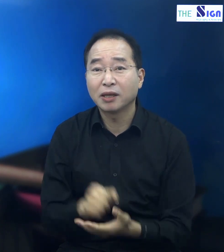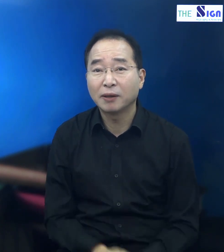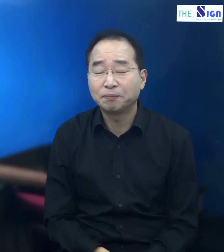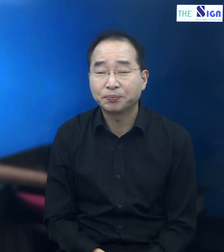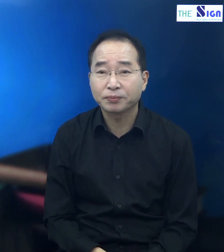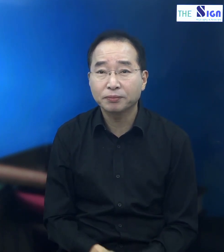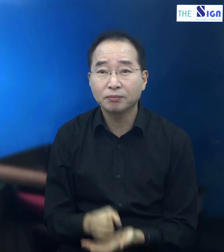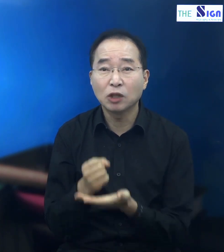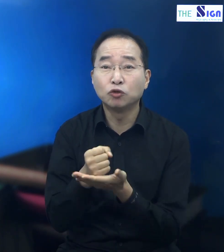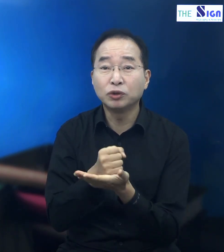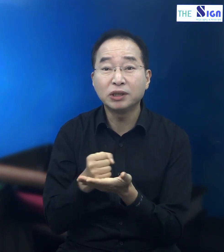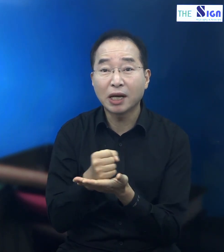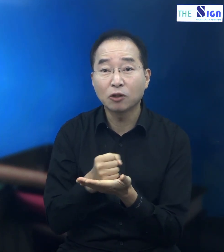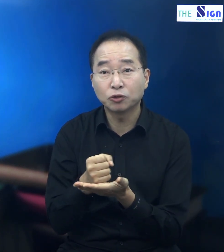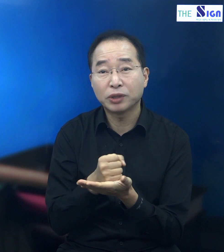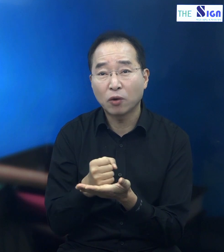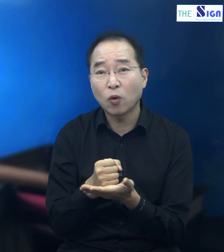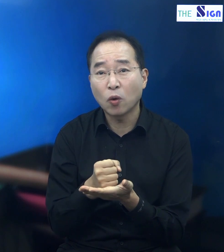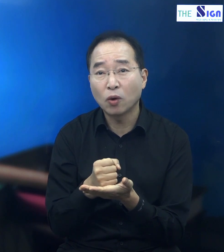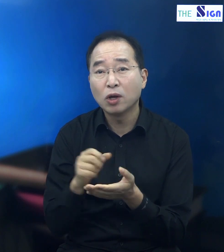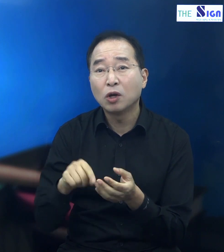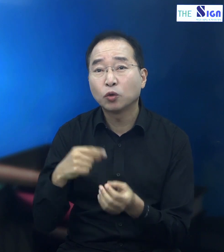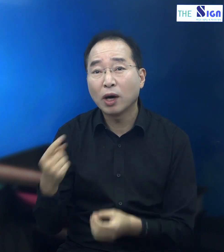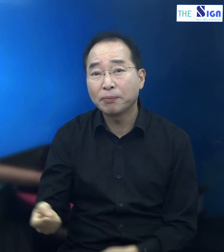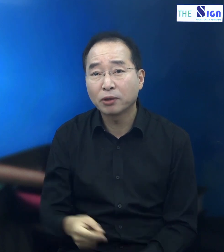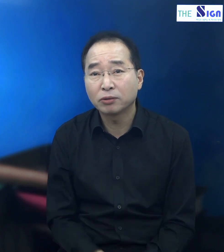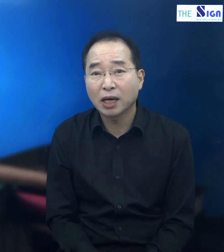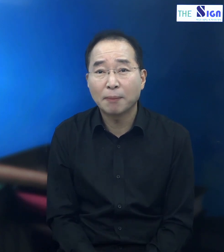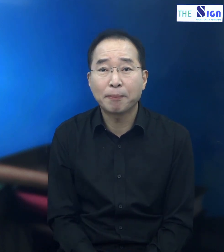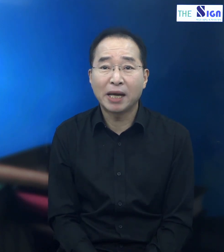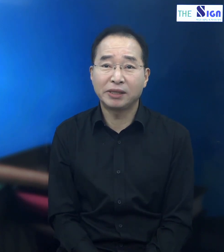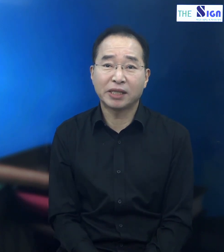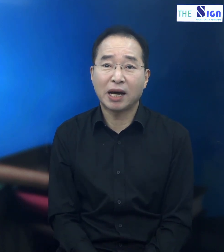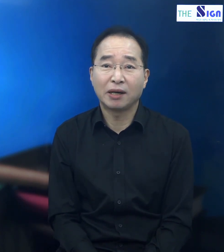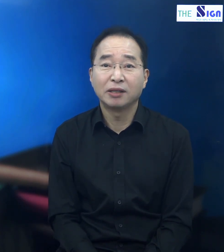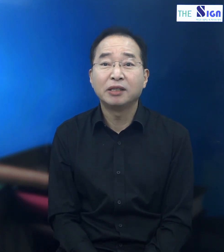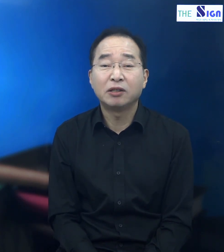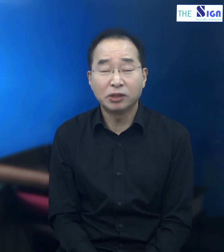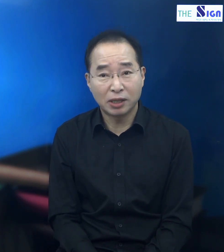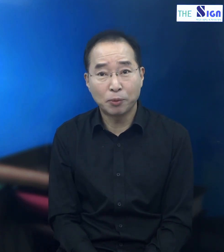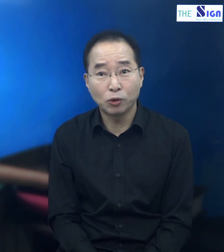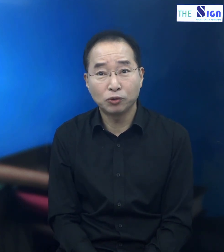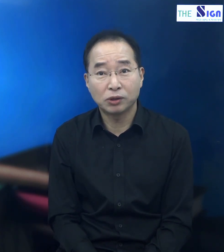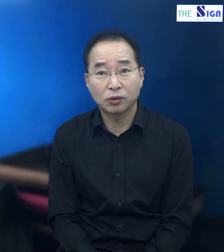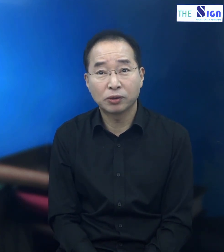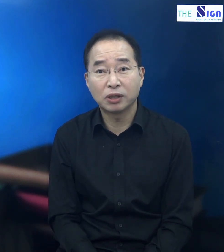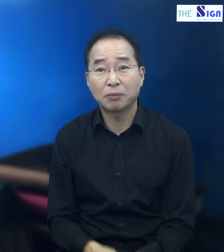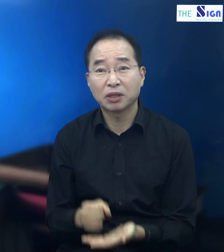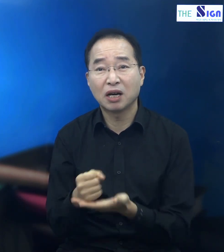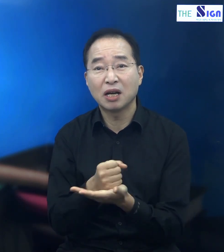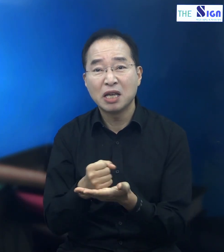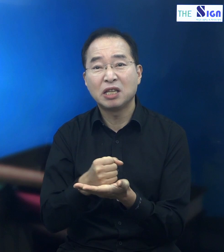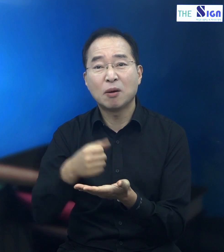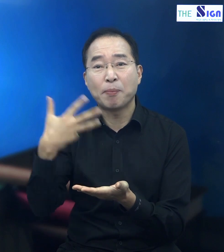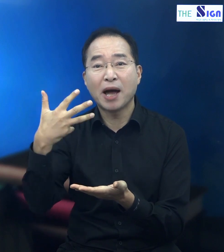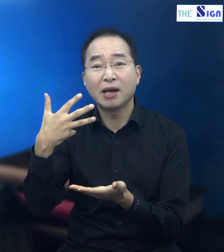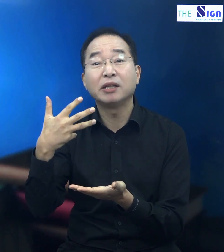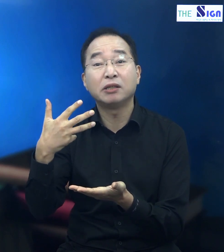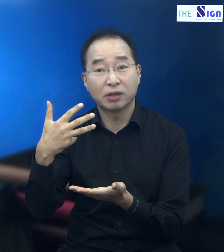게 운이라는 것도 되고, 또 한편으로 약간 팔자 이런 식의 표현도 있죠. 그러다 보니까 이거 팔 이렇게